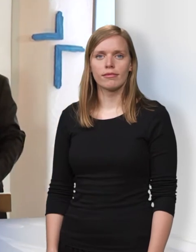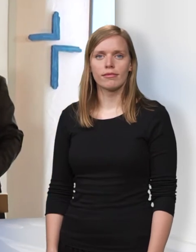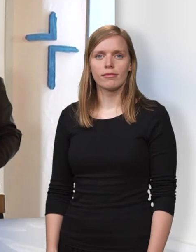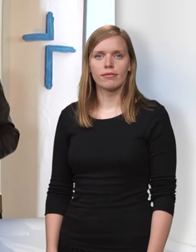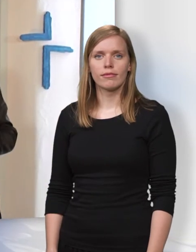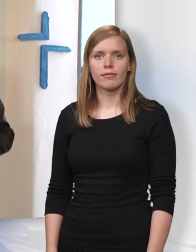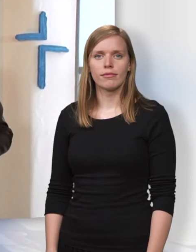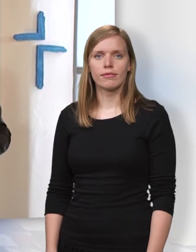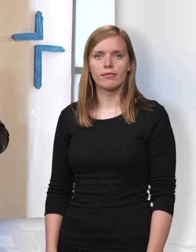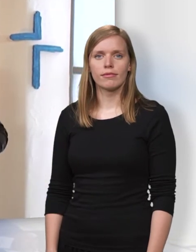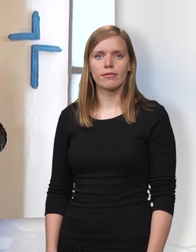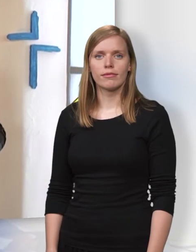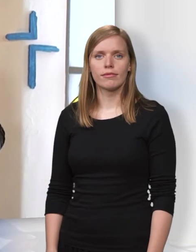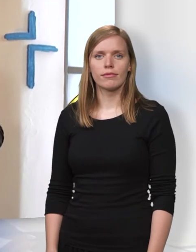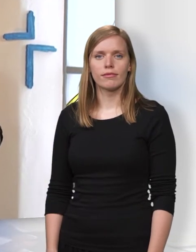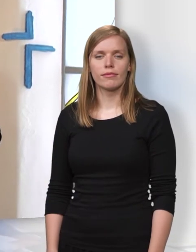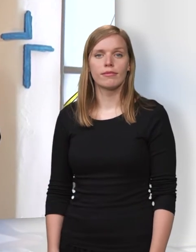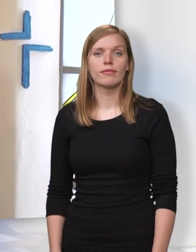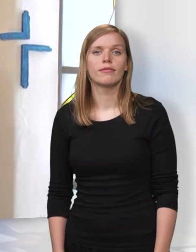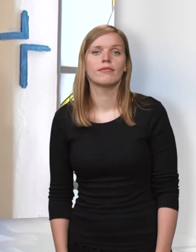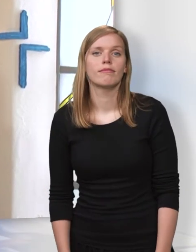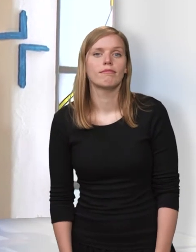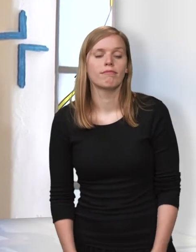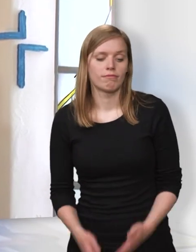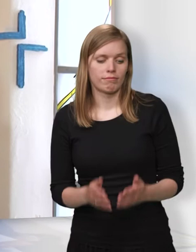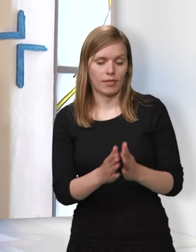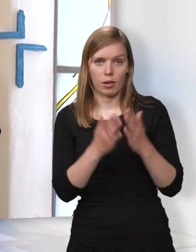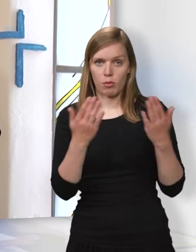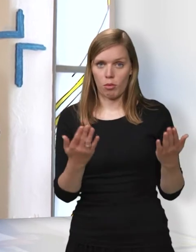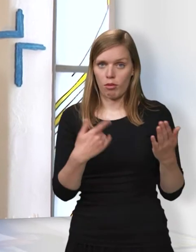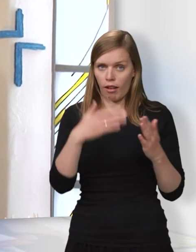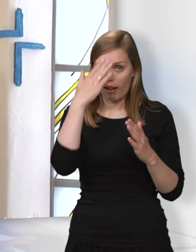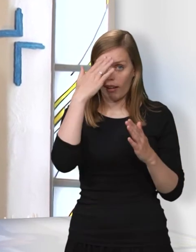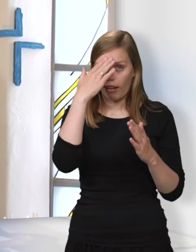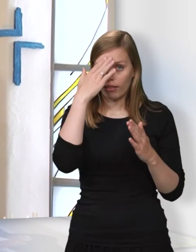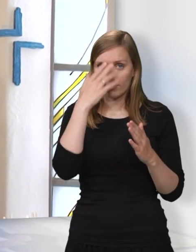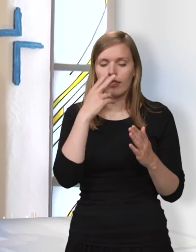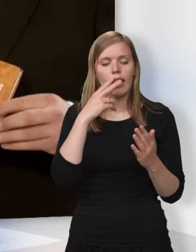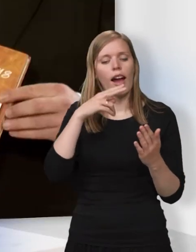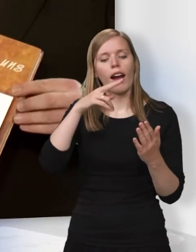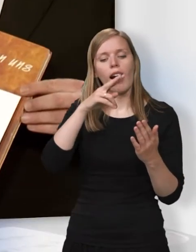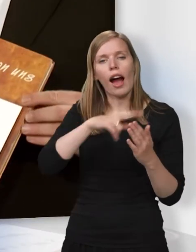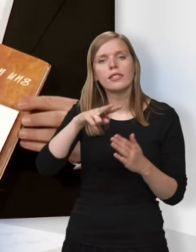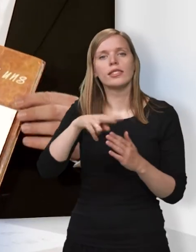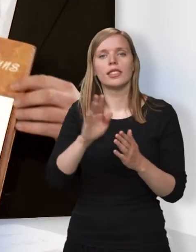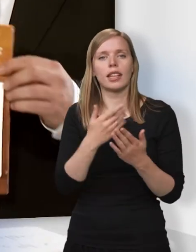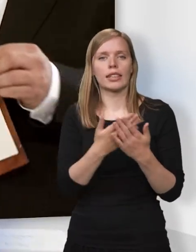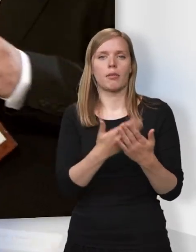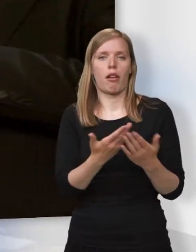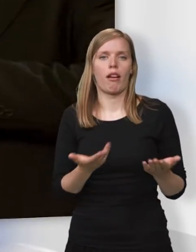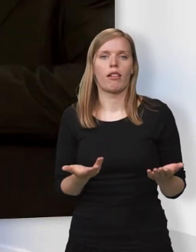So ein Ansichtsexemplar ist doch gar nicht so schlecht. Da kann man dieses Buch in die Hand